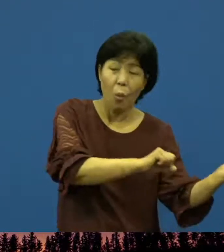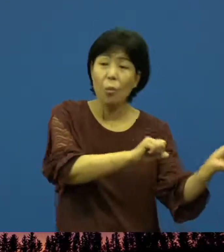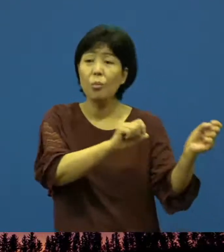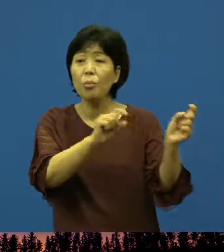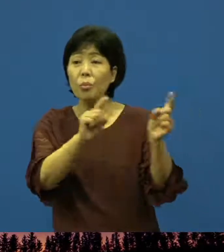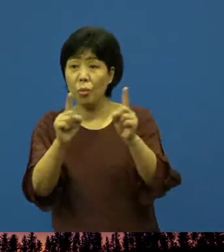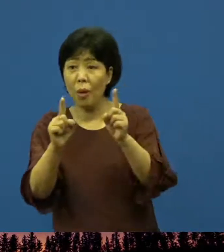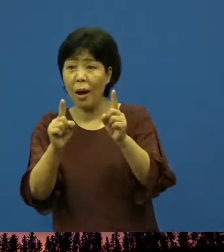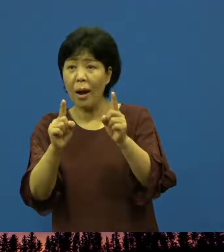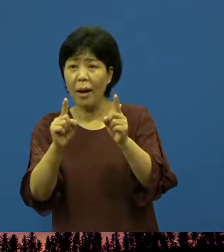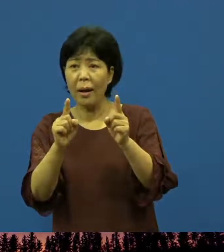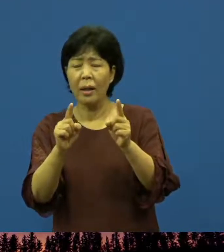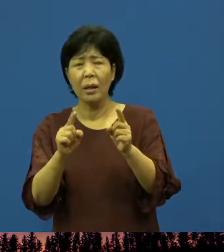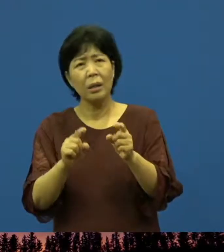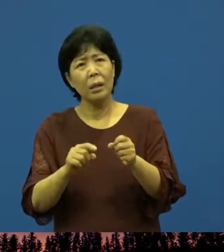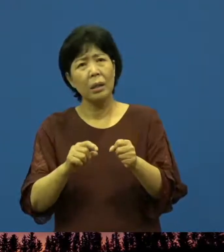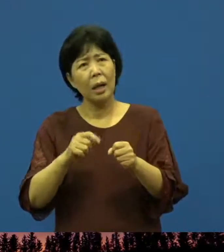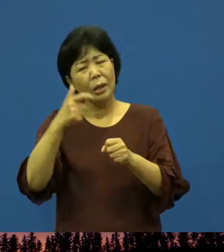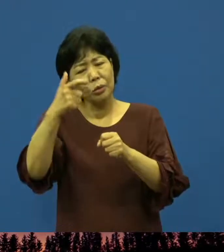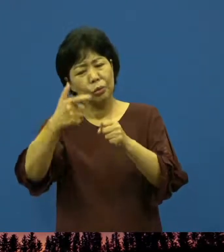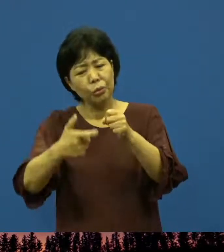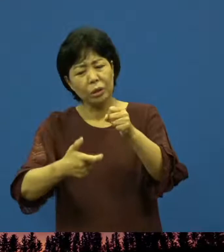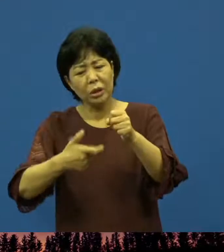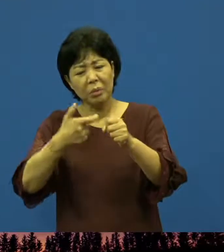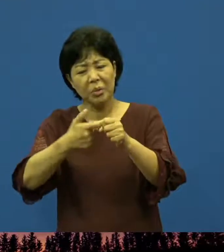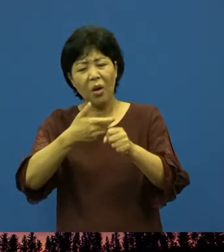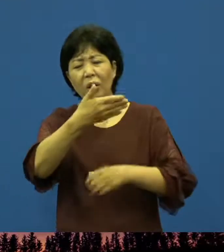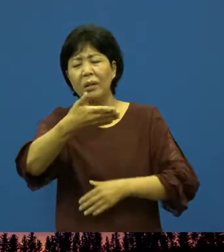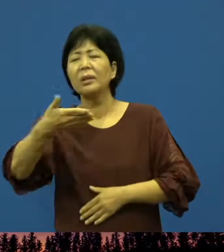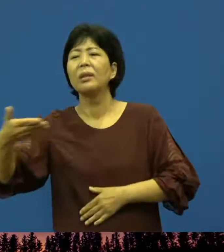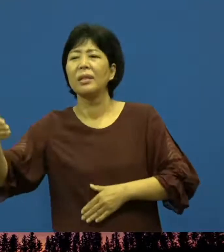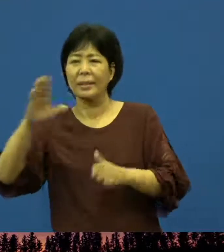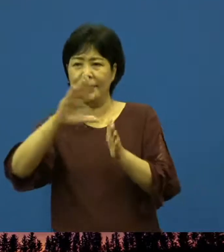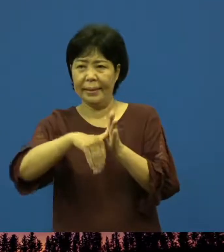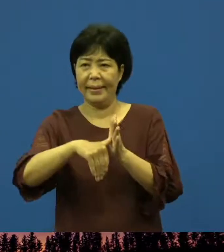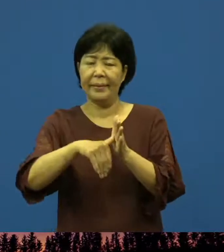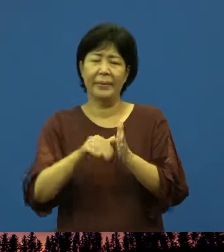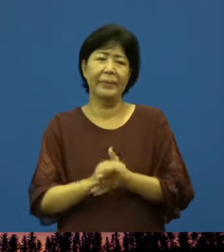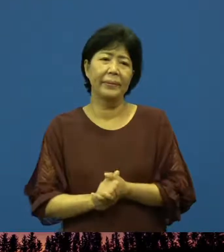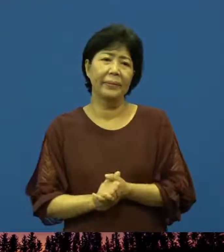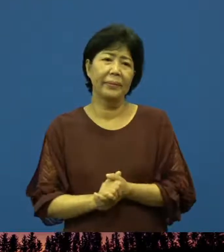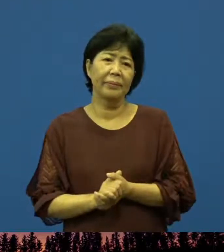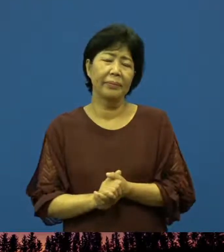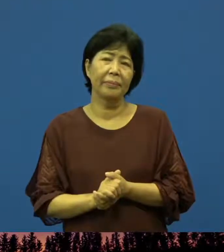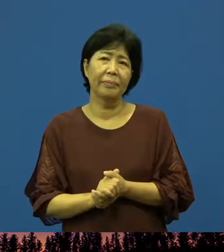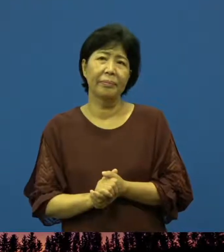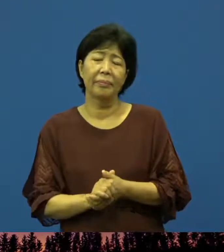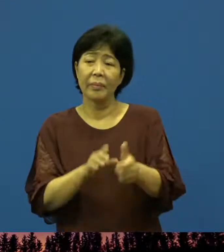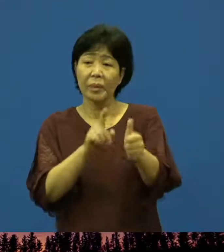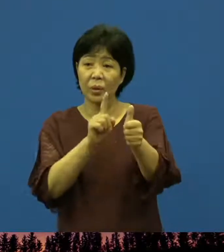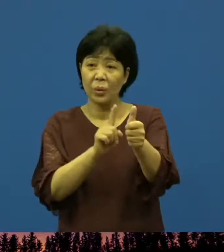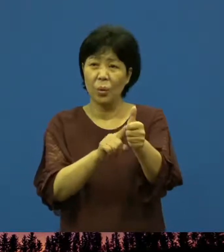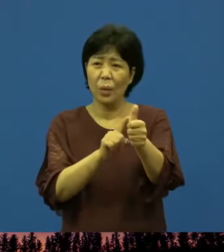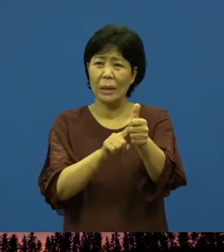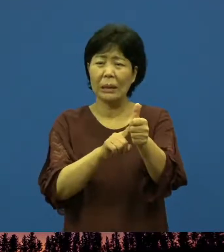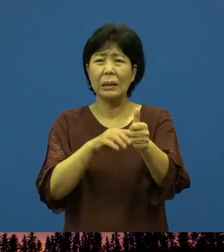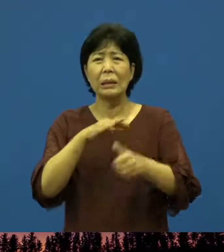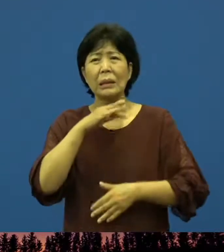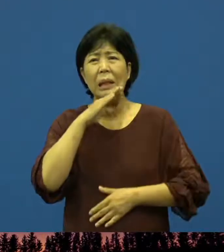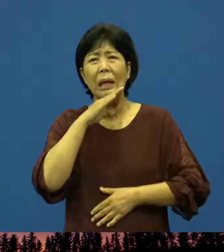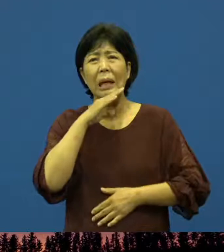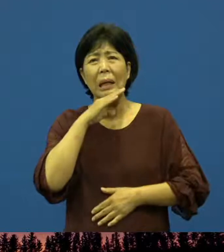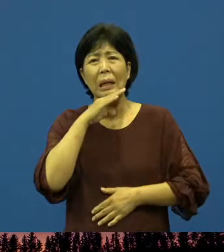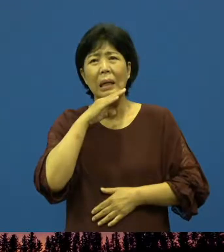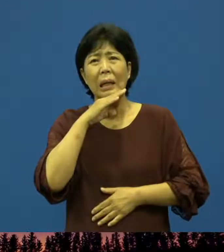끝나고 한 60년경이 지난 대로 그렇게 보여집니다. 요한이 노고를 이끌고 에베소